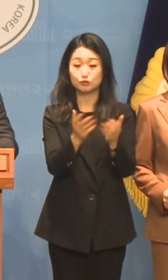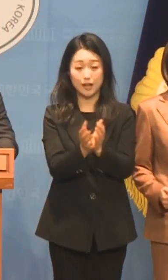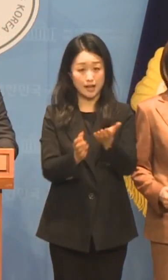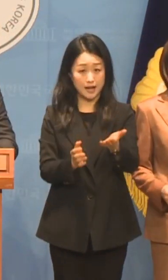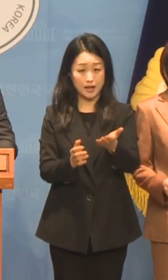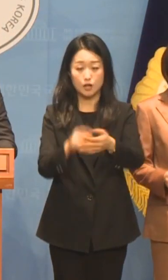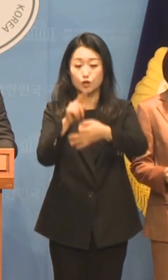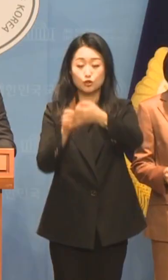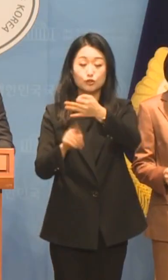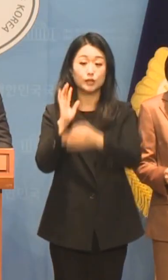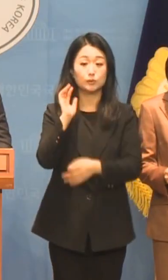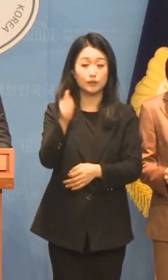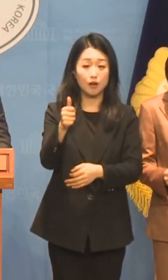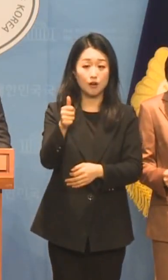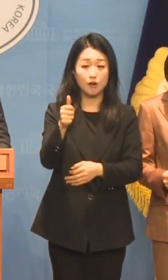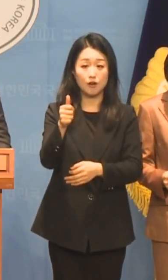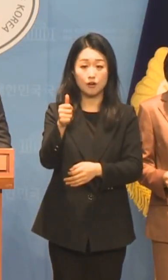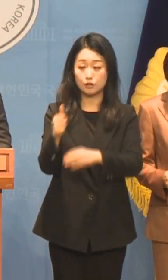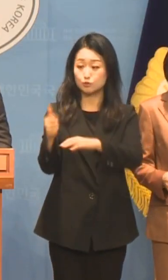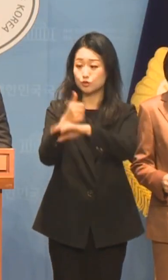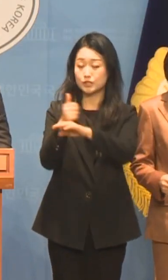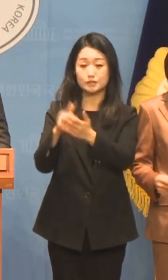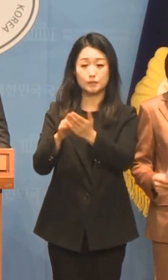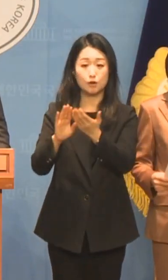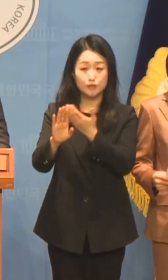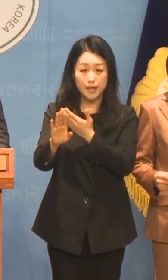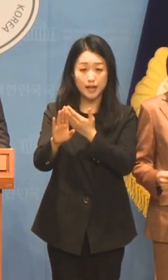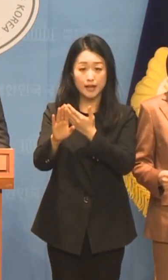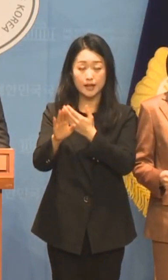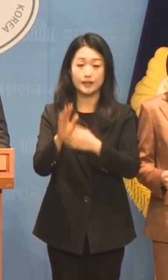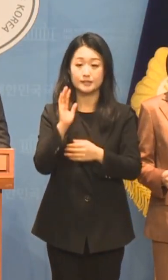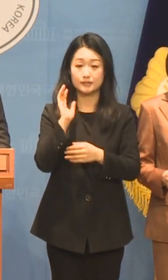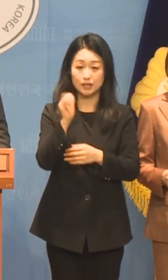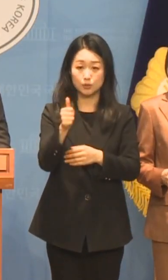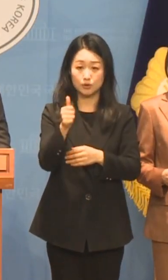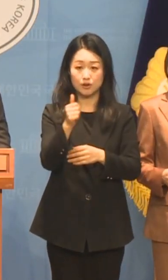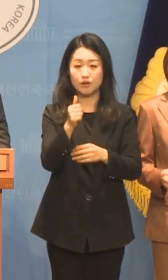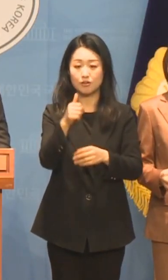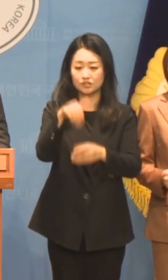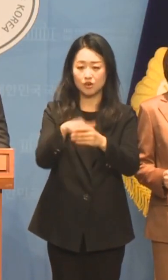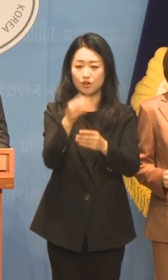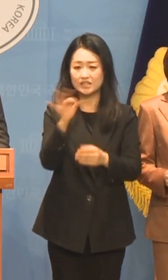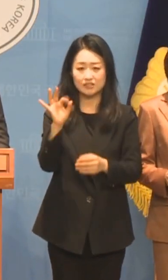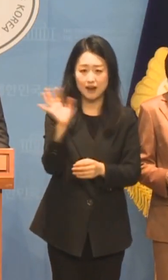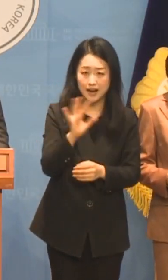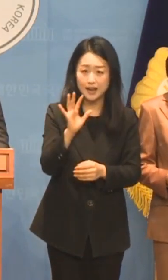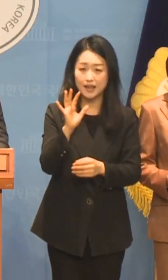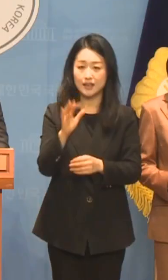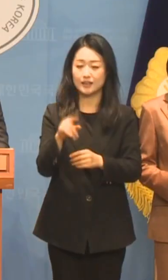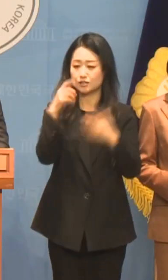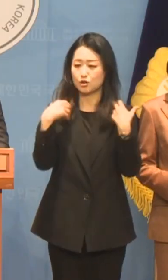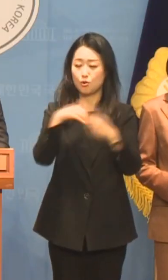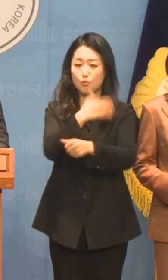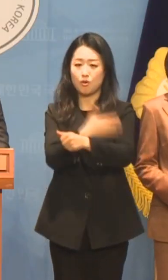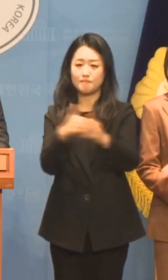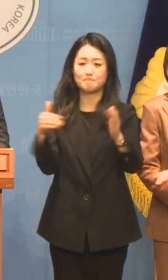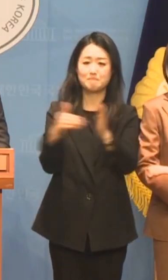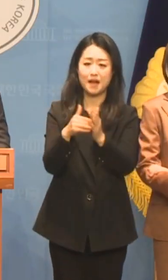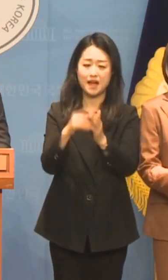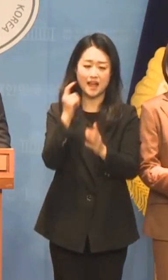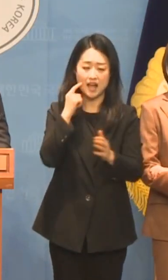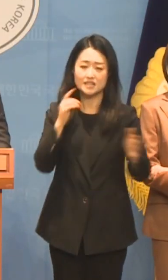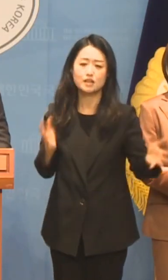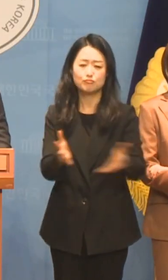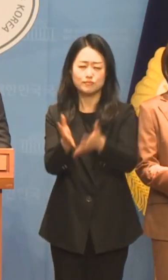민주당은 윤석열 대통령 취임 직후부터 대선 불복, 정권 퇴진, 정치 공세, 거짓